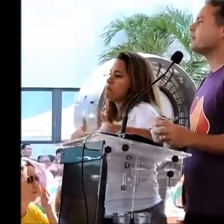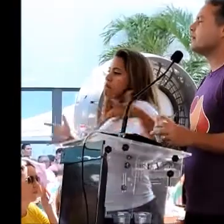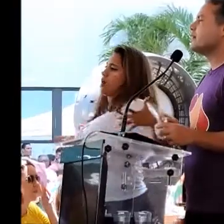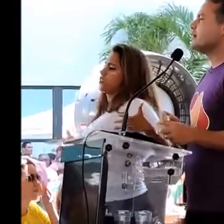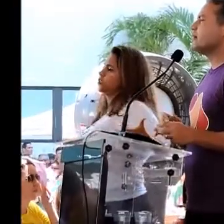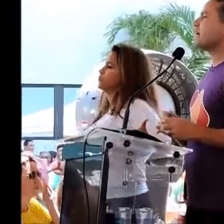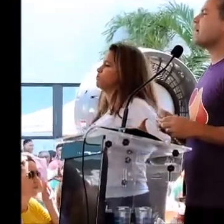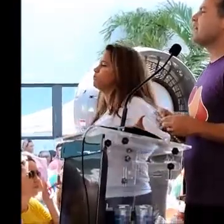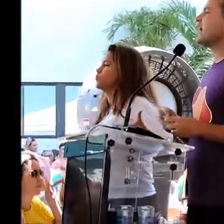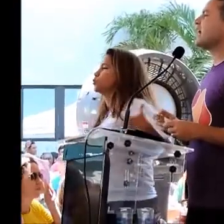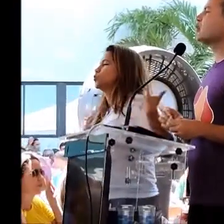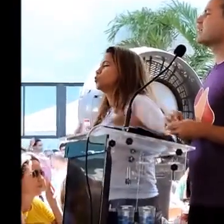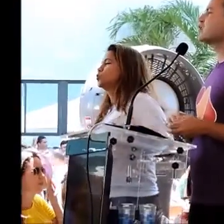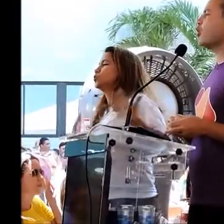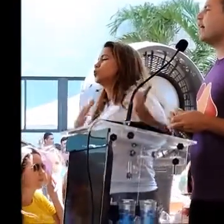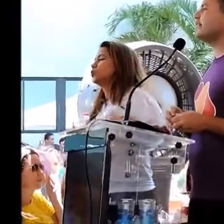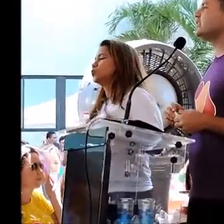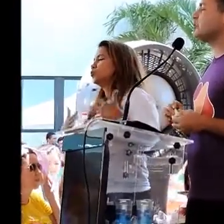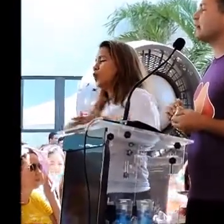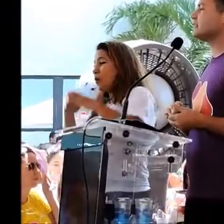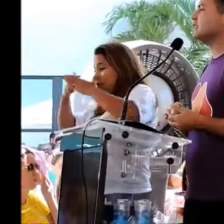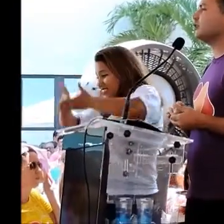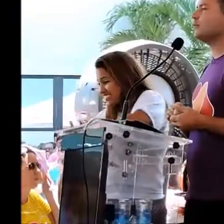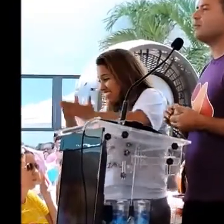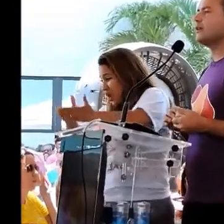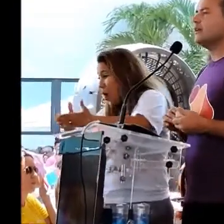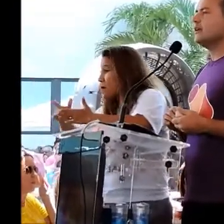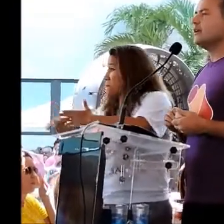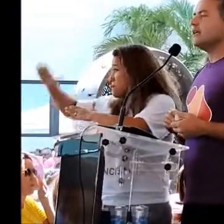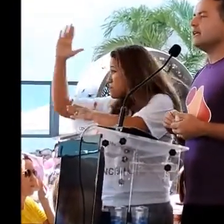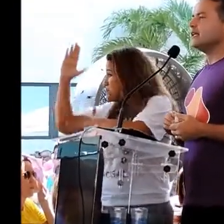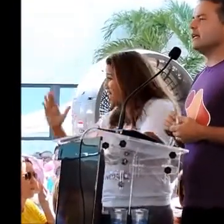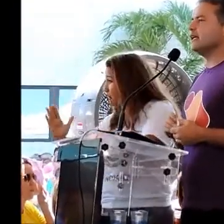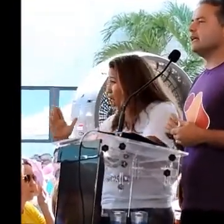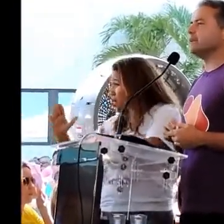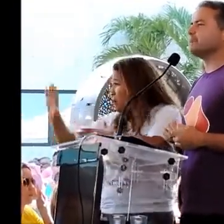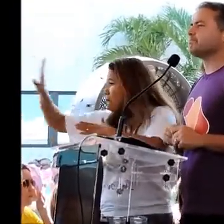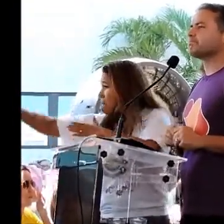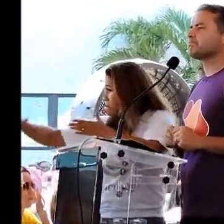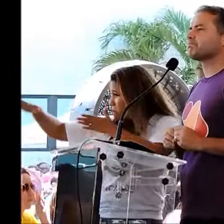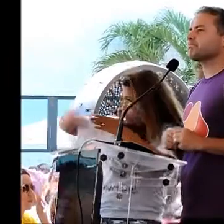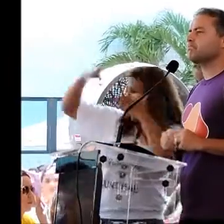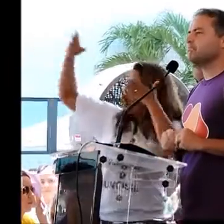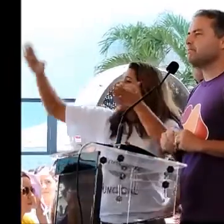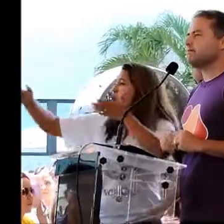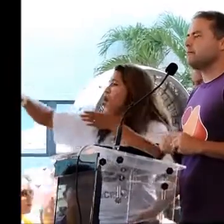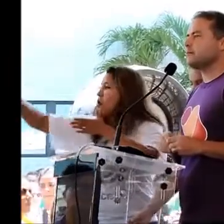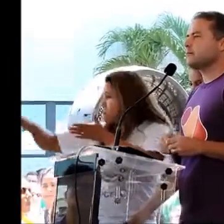paixão. Para navegar contra as correntes de um Brasil que...